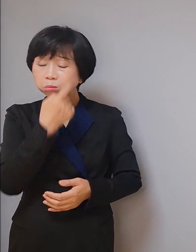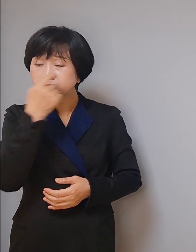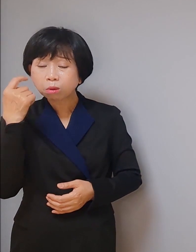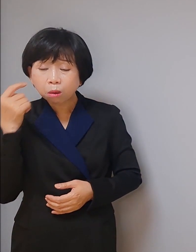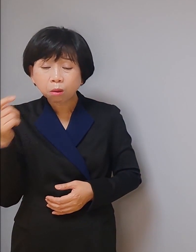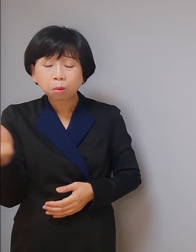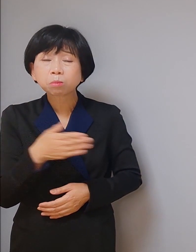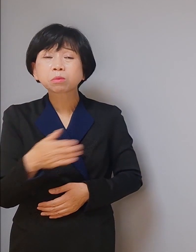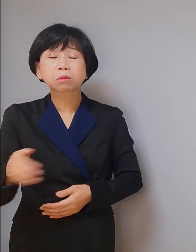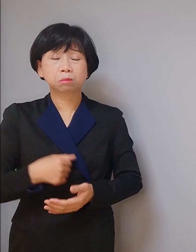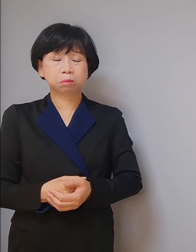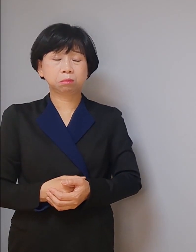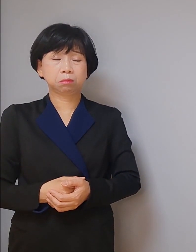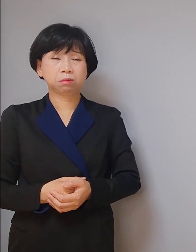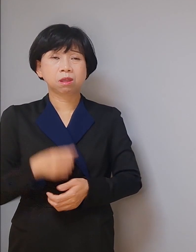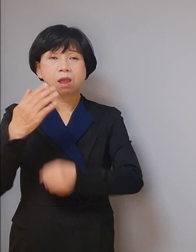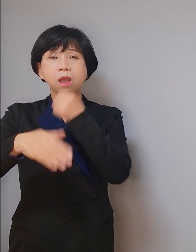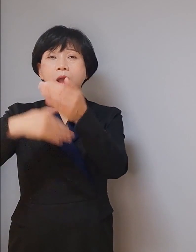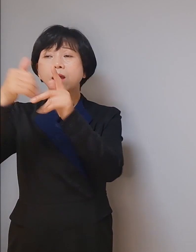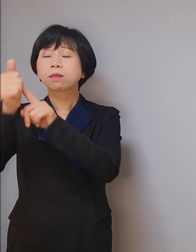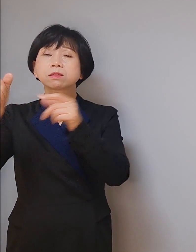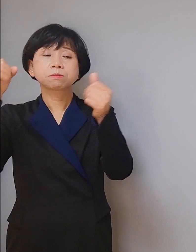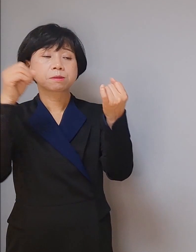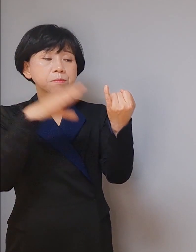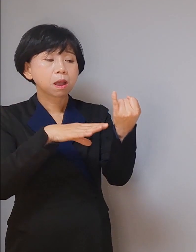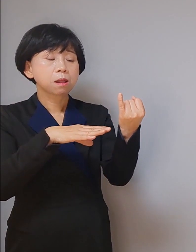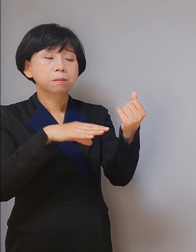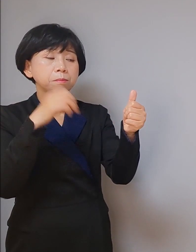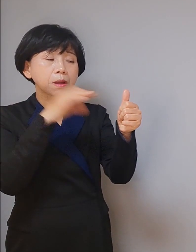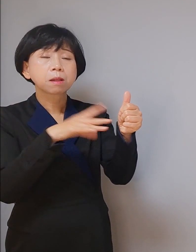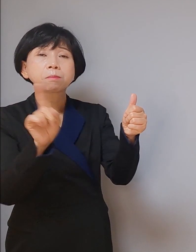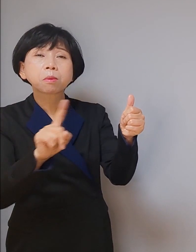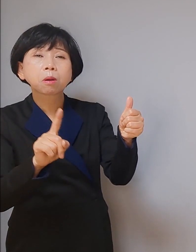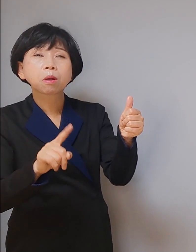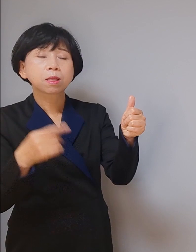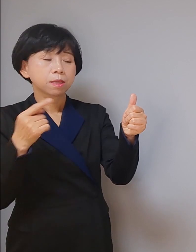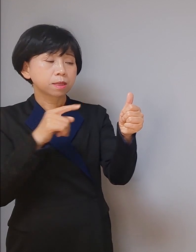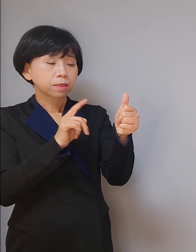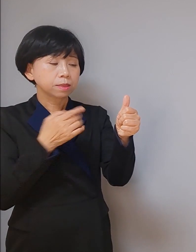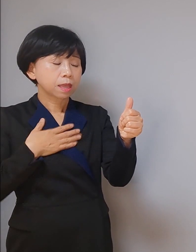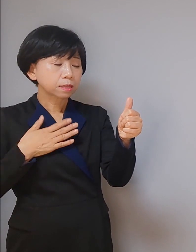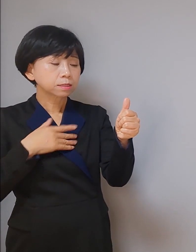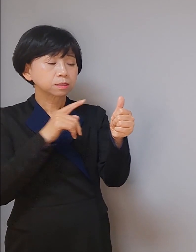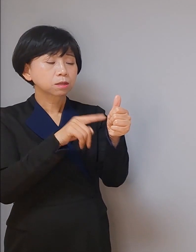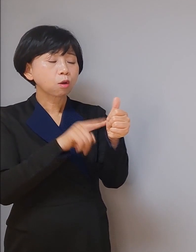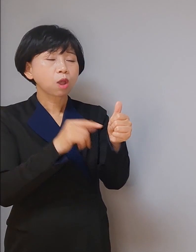내 방패요 너의 지극히 큰 상급이니라. 아멘. 창조주 여호와가 말씀하시는